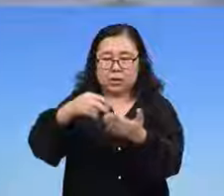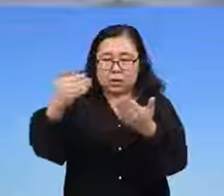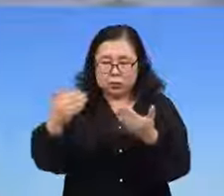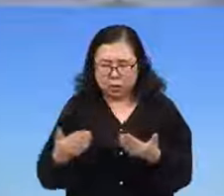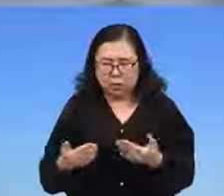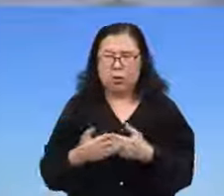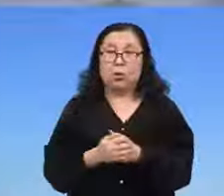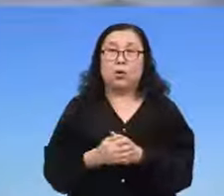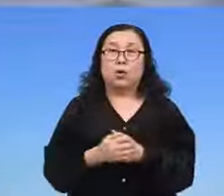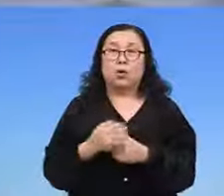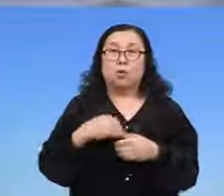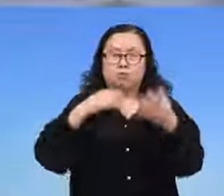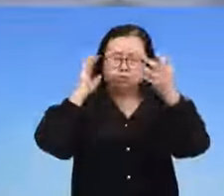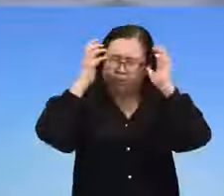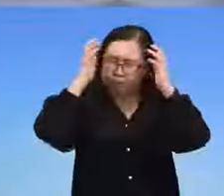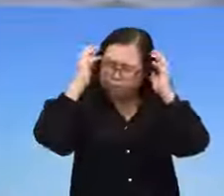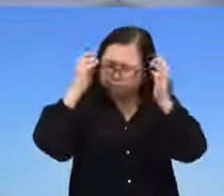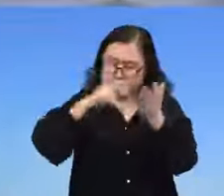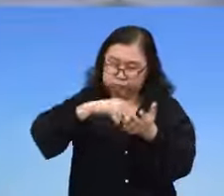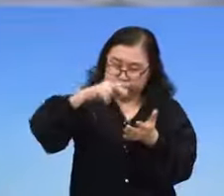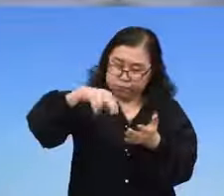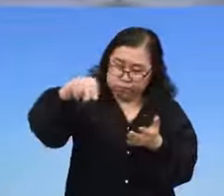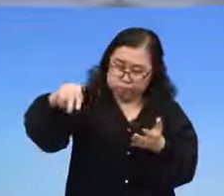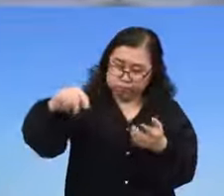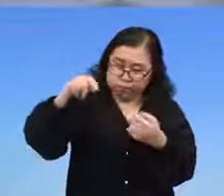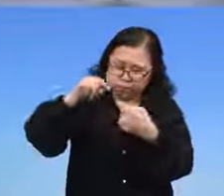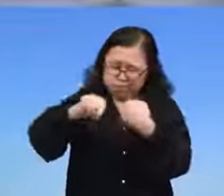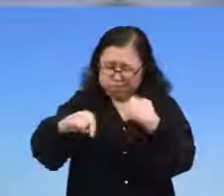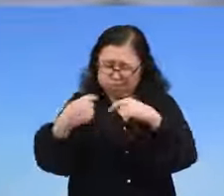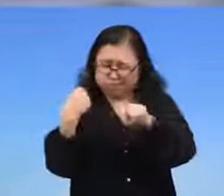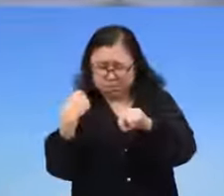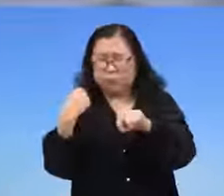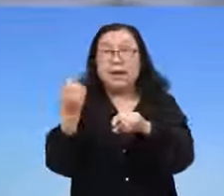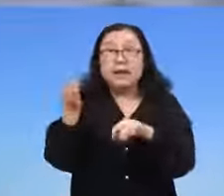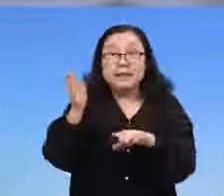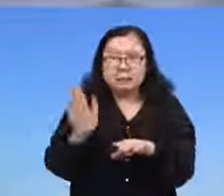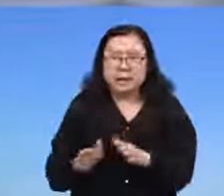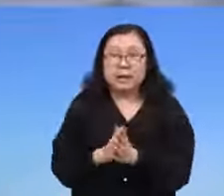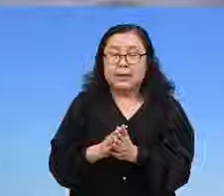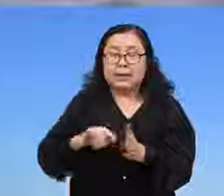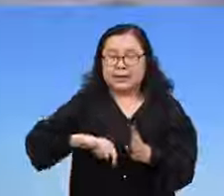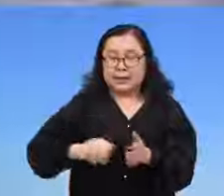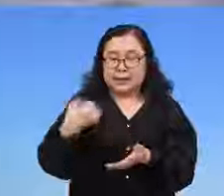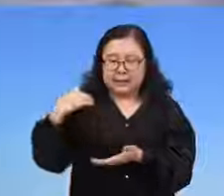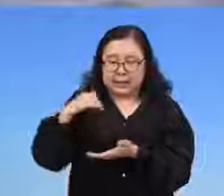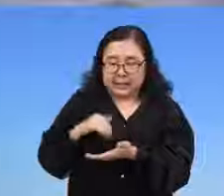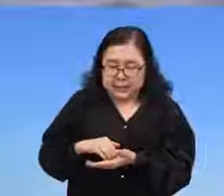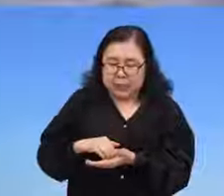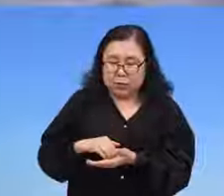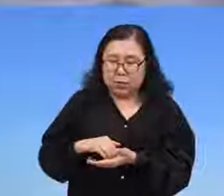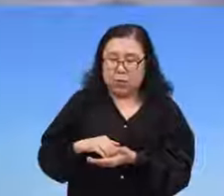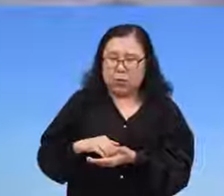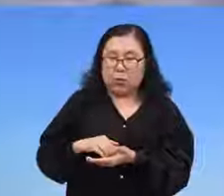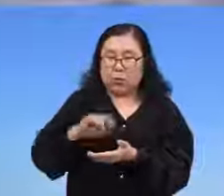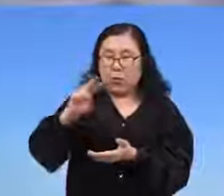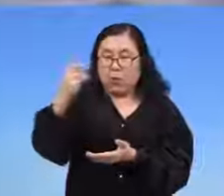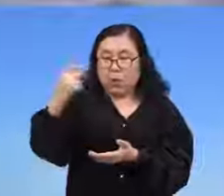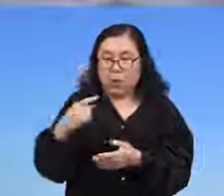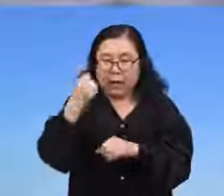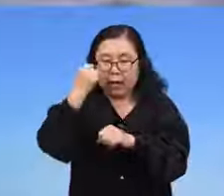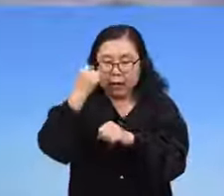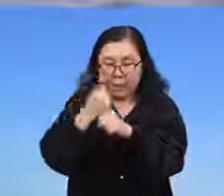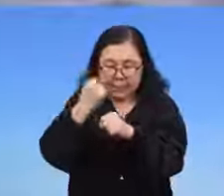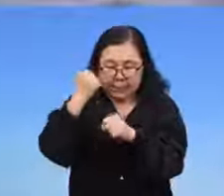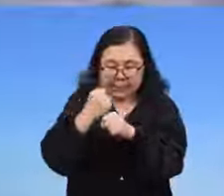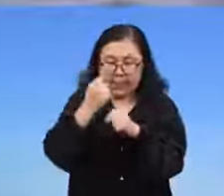주님, 늘 헷갈려 엉뚱한 길로 가지만 다시 제자리로 되돌려 주시는 그 주님, 그 주님이 오신